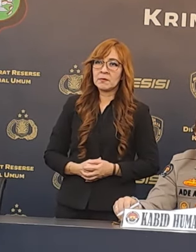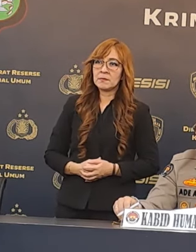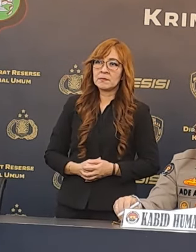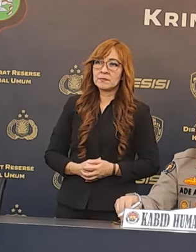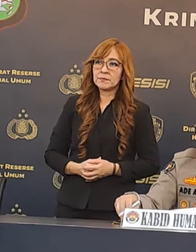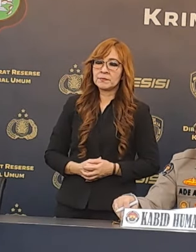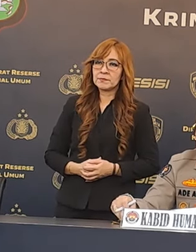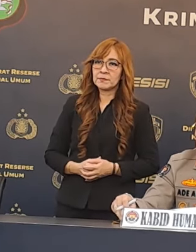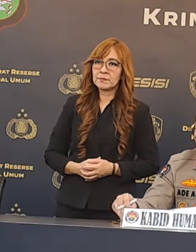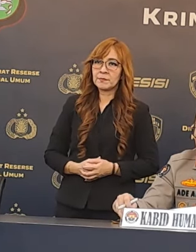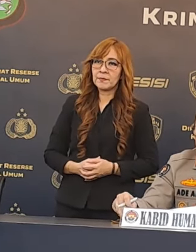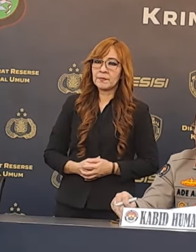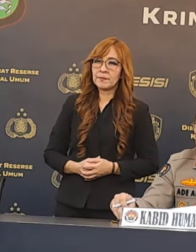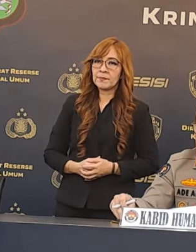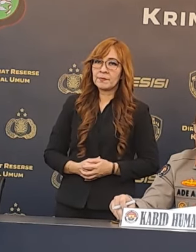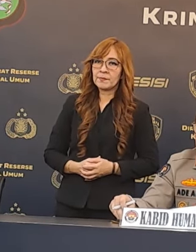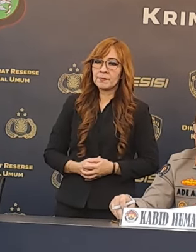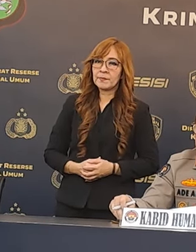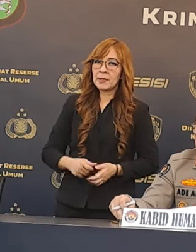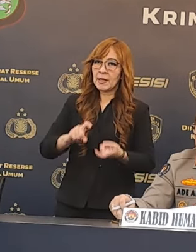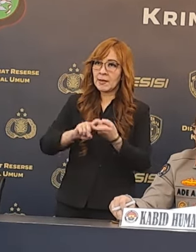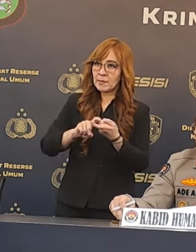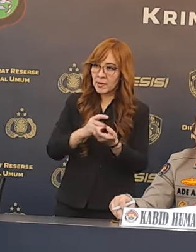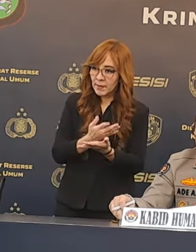Rekan-rekan sekalian yang kami hormati,